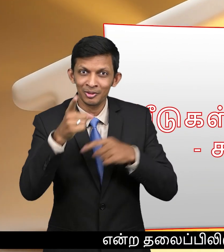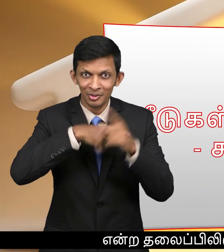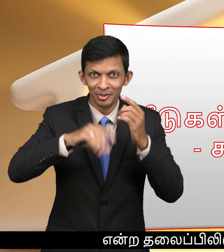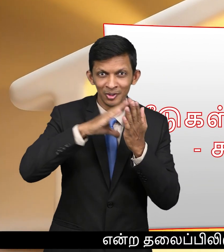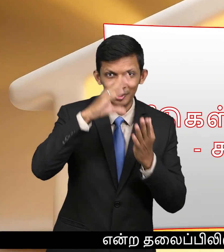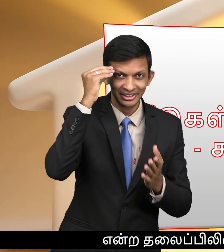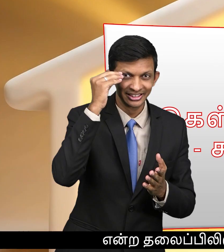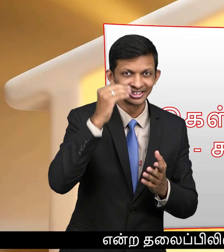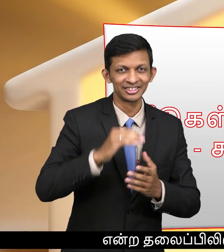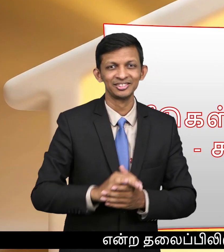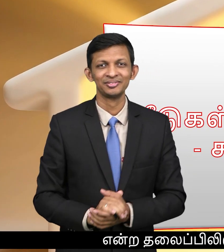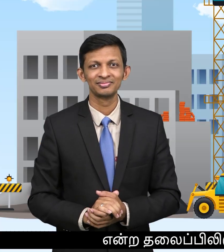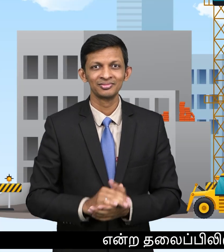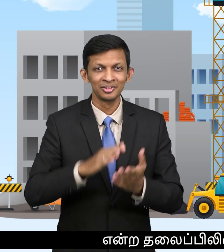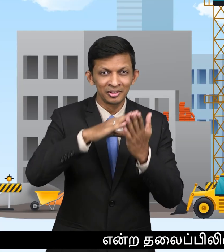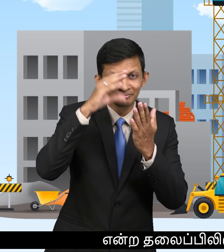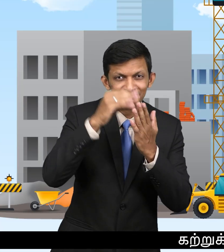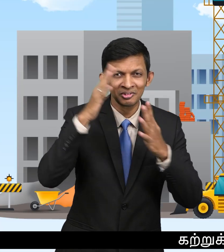என்ற தலைப்பிலிருந்து கற்றுக்கொள்வோம்.